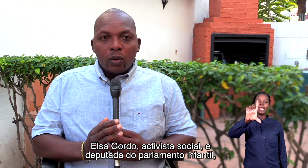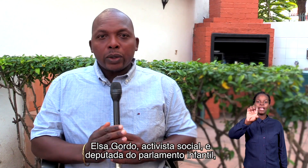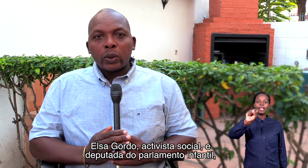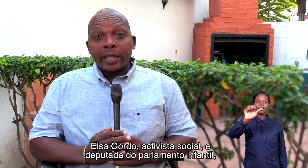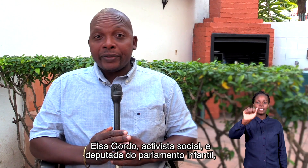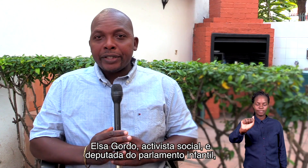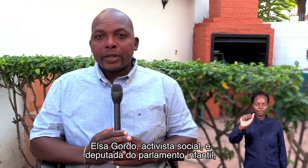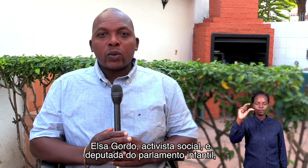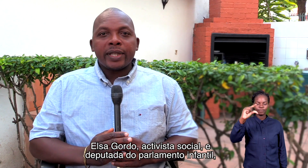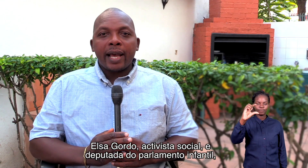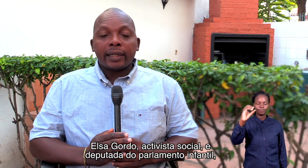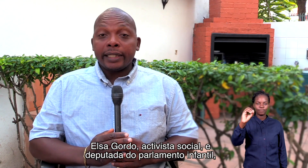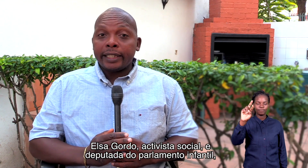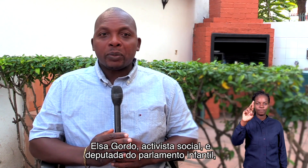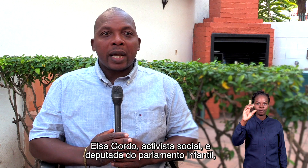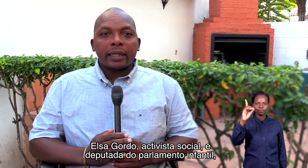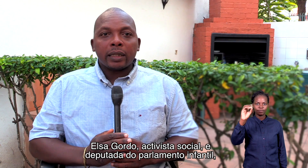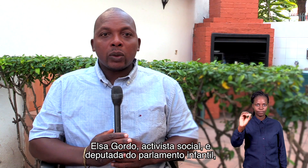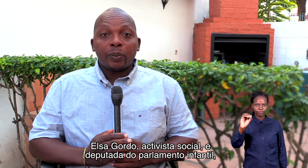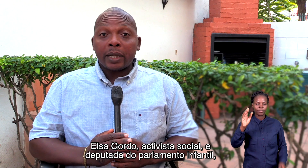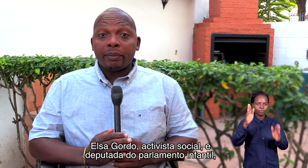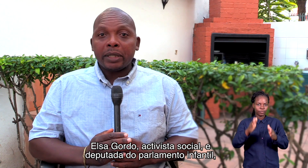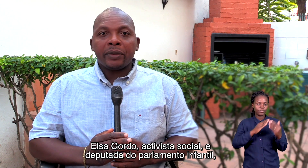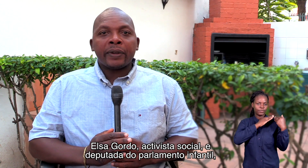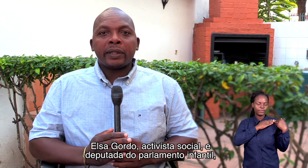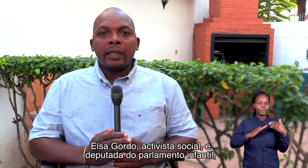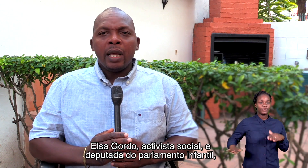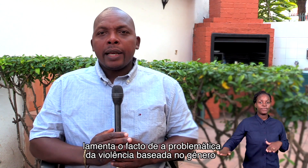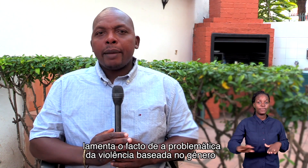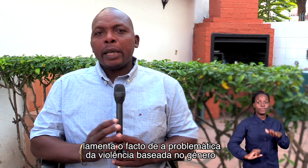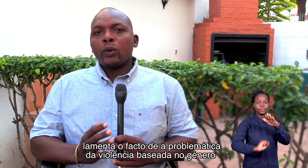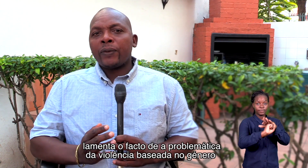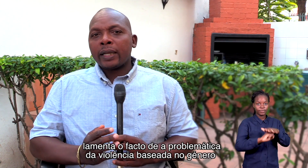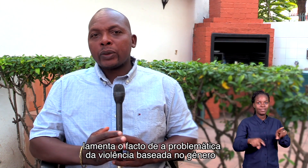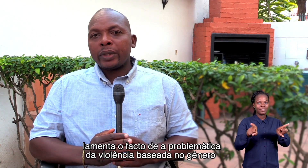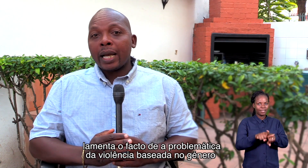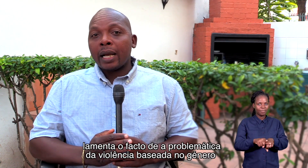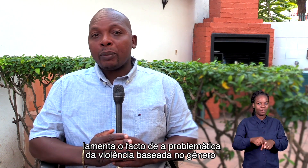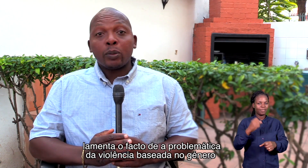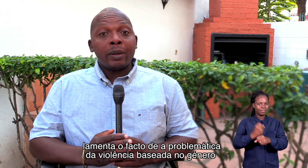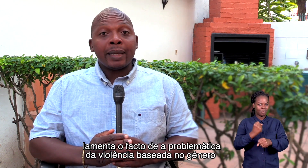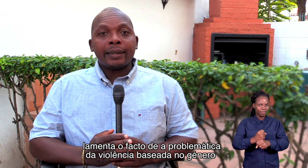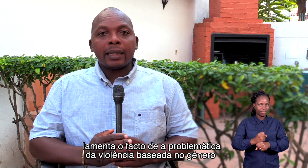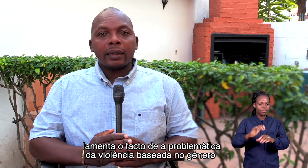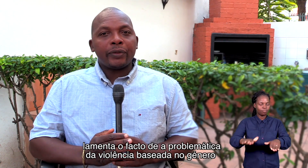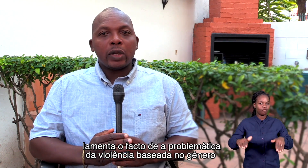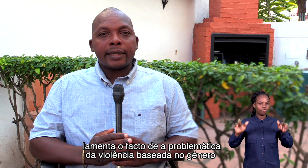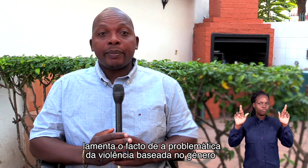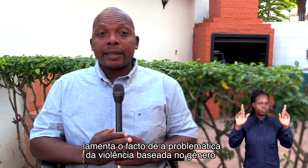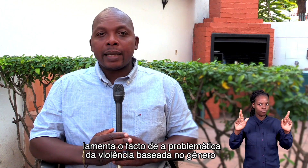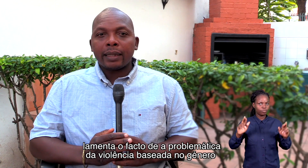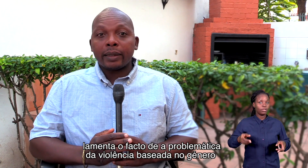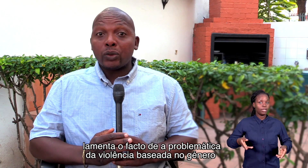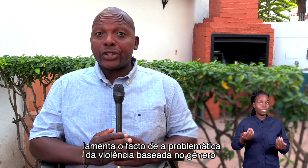Elsa Gordo, ativista social e deputada do Parlamento Infantil, lamenta o fato de a problemática da